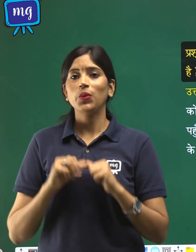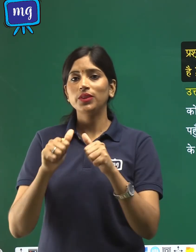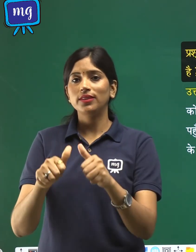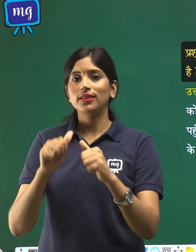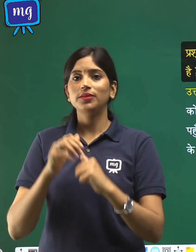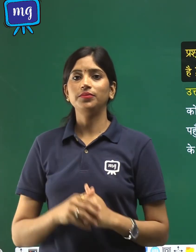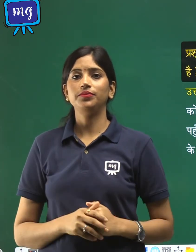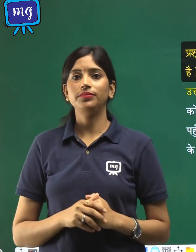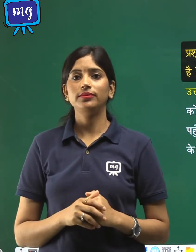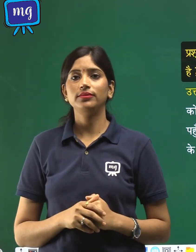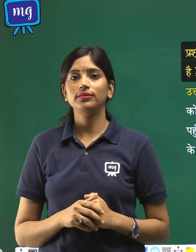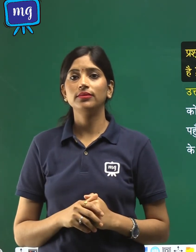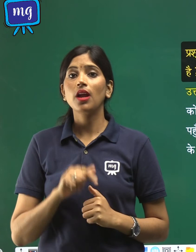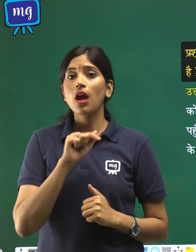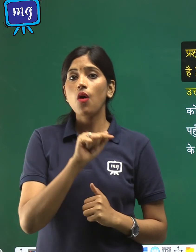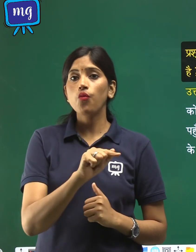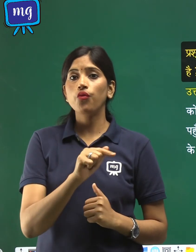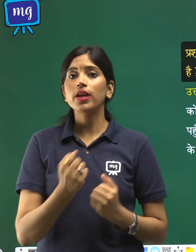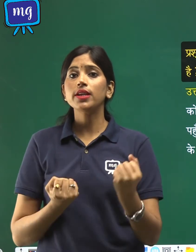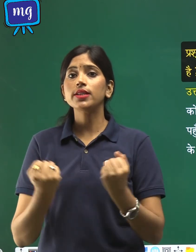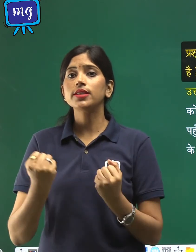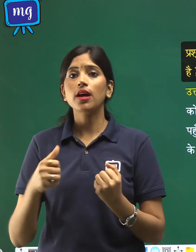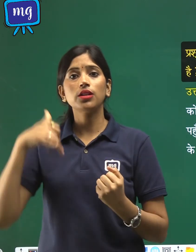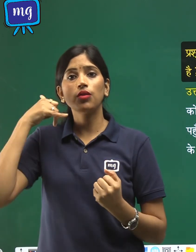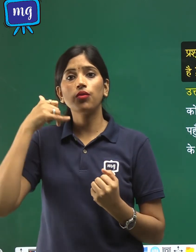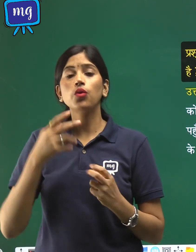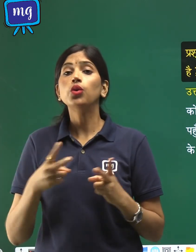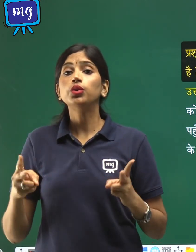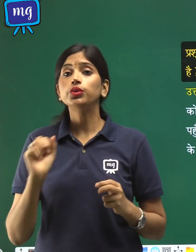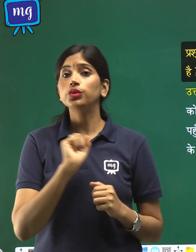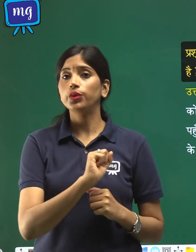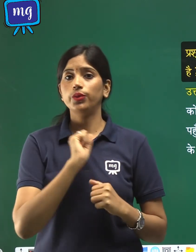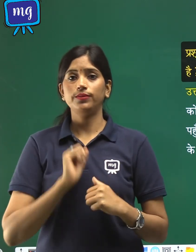उत्तर: वे साधन जो